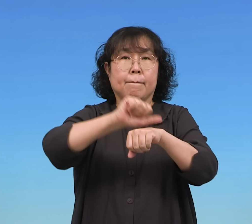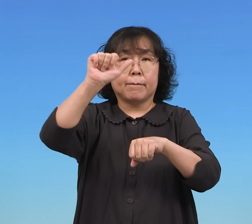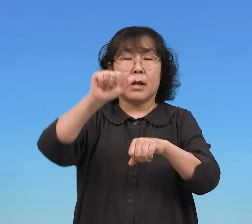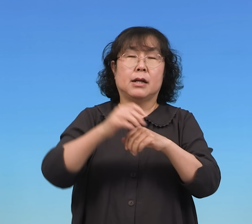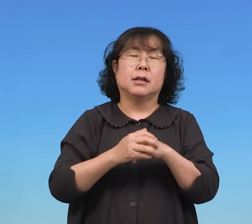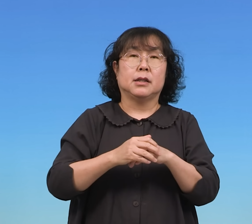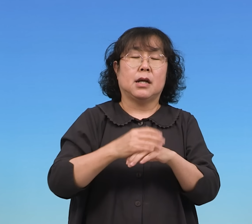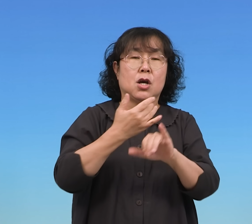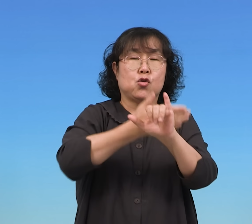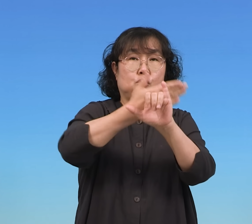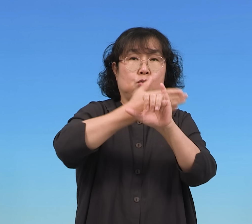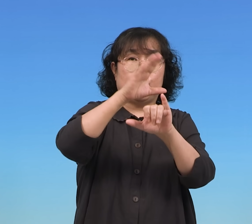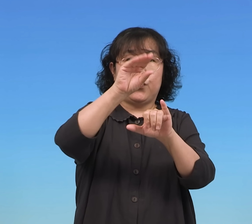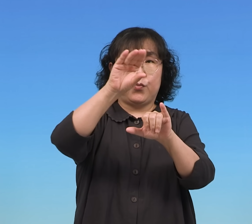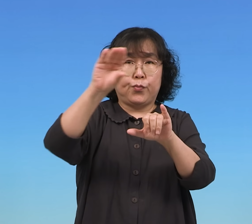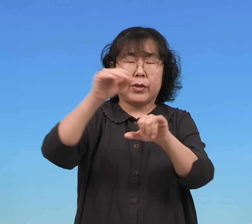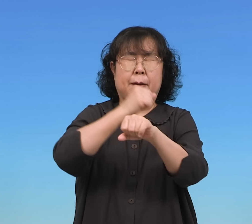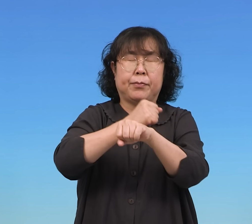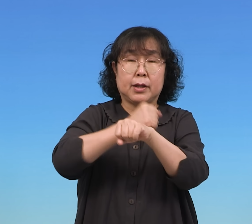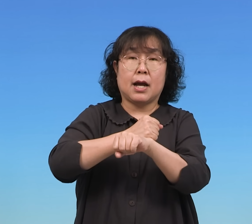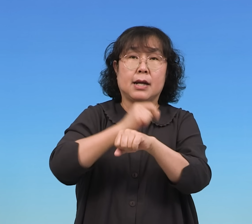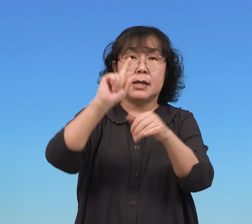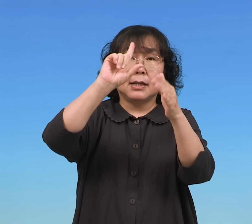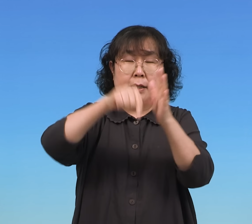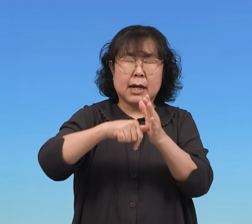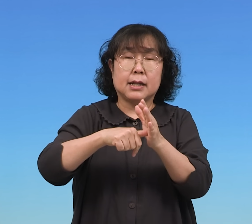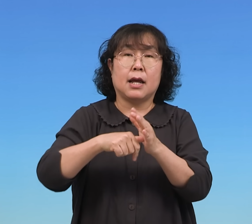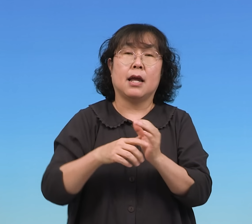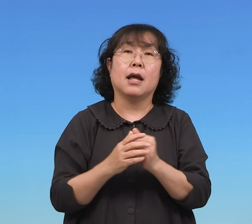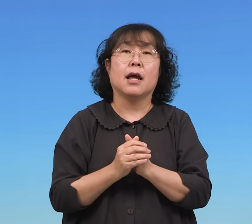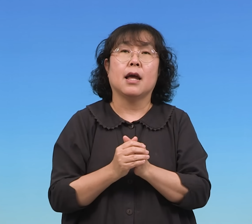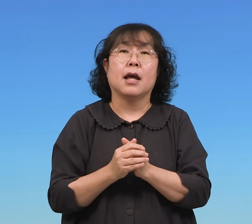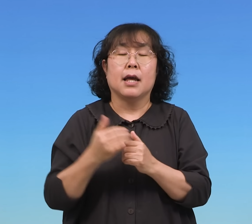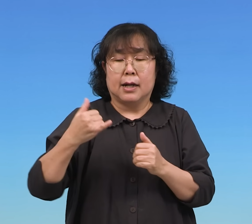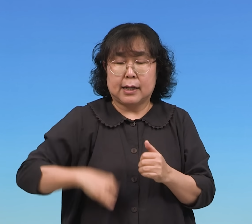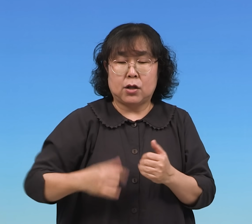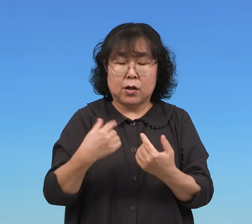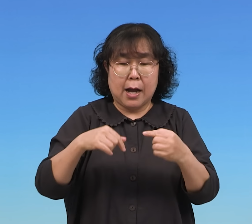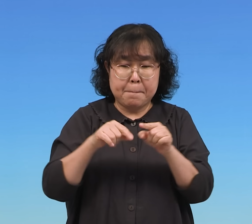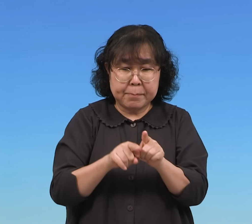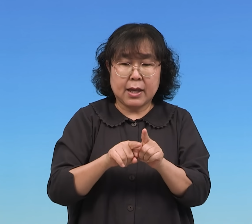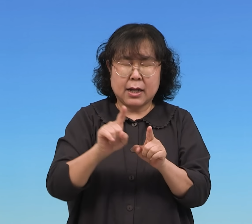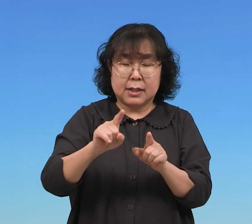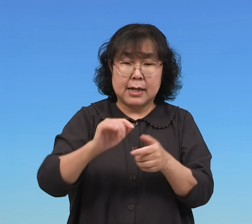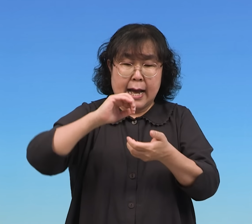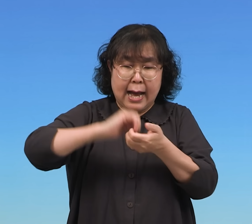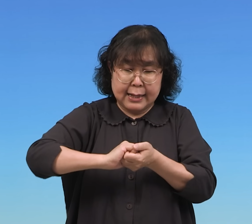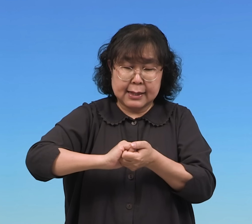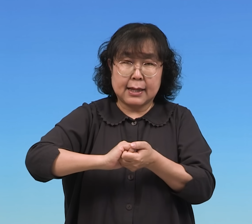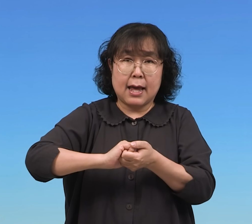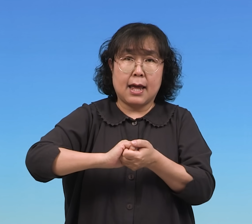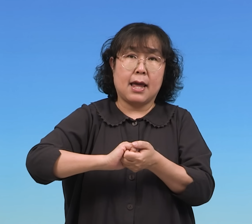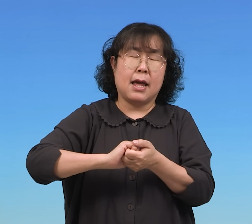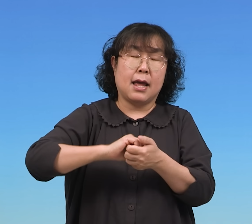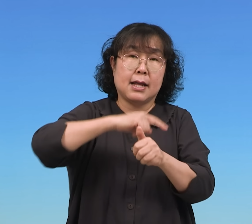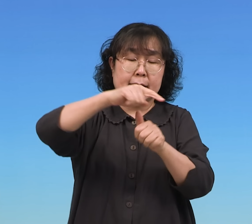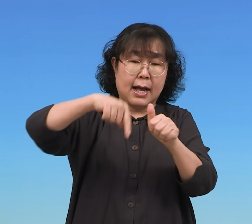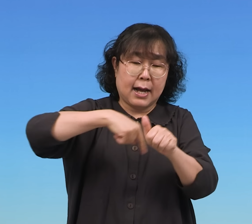5시에 생중계합니다. 자녀들과 함께 이 시간에 이 청년의 그 한계 상황을 극복하게 하신 하나님을